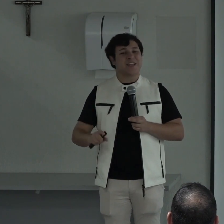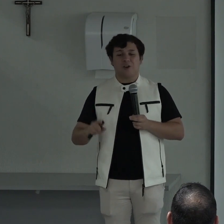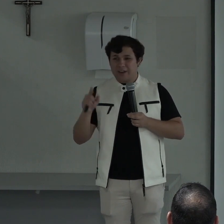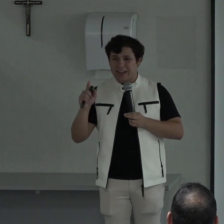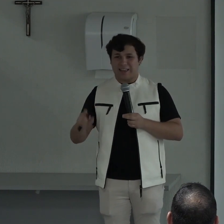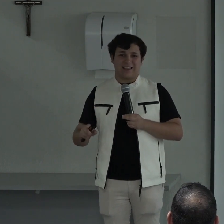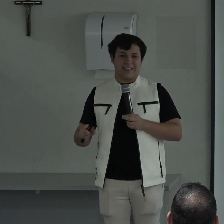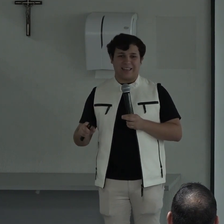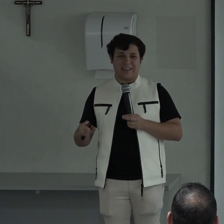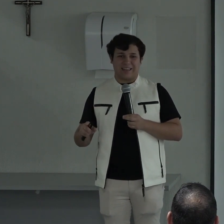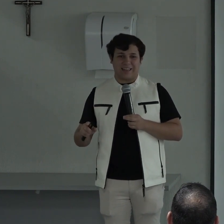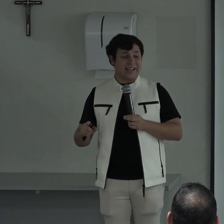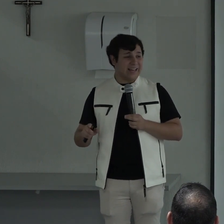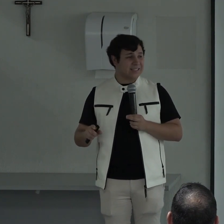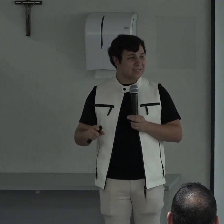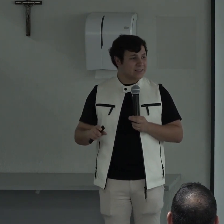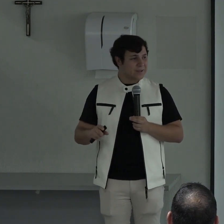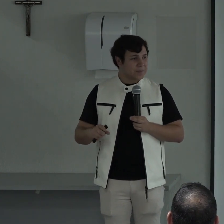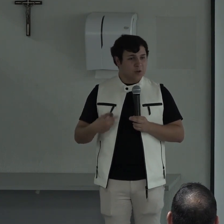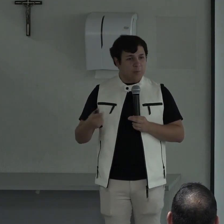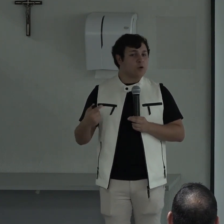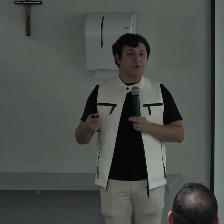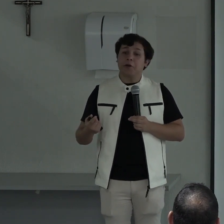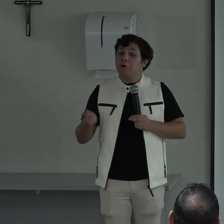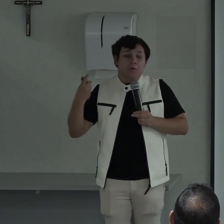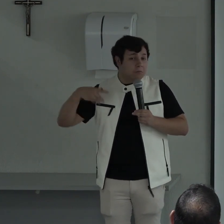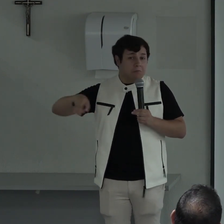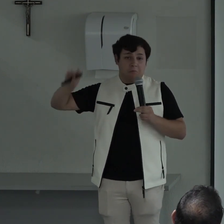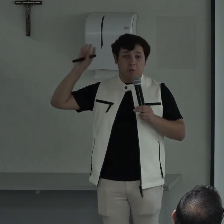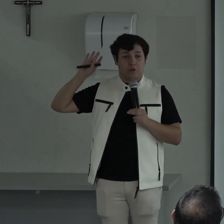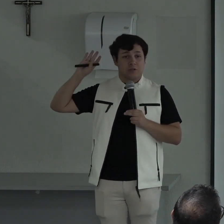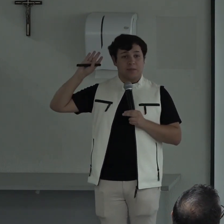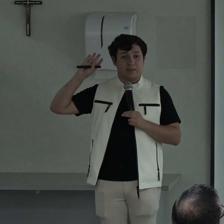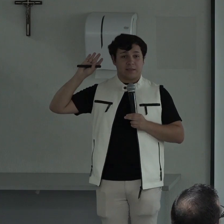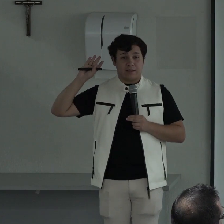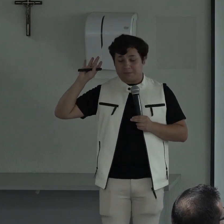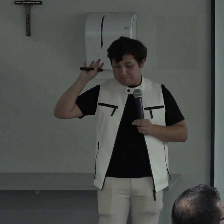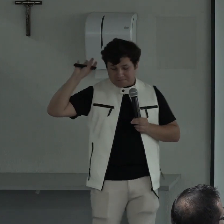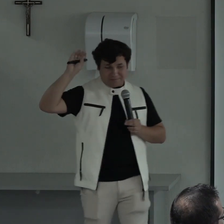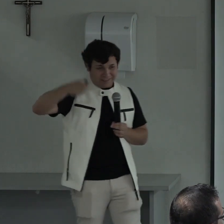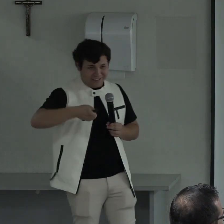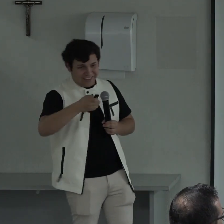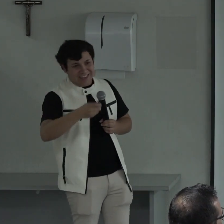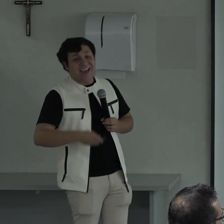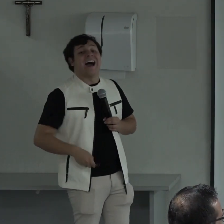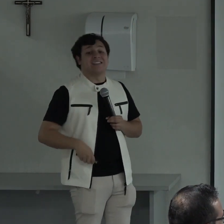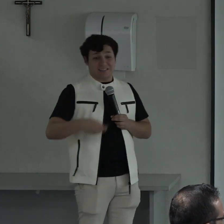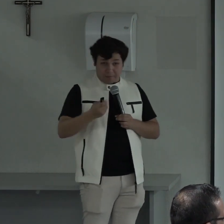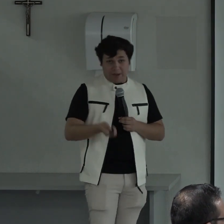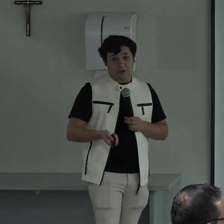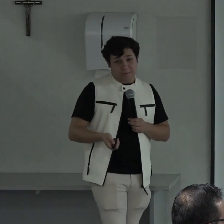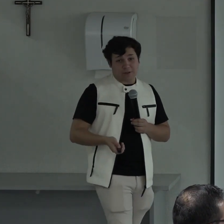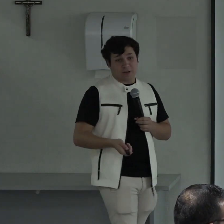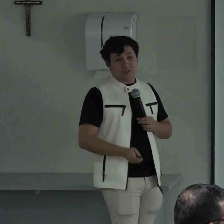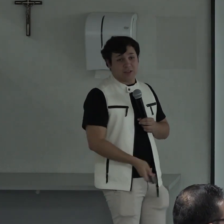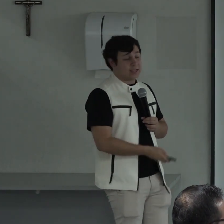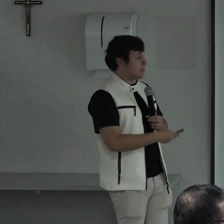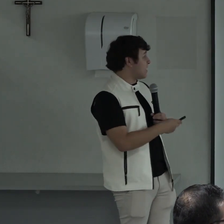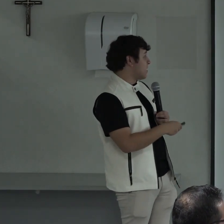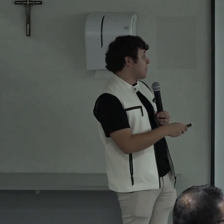español ni inglés. ¿Cómo me comunico? Como Dios me dé a entender. ¿Okay? Así también con una persona sorda que tiene